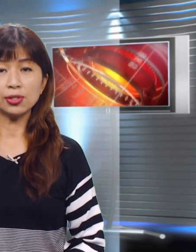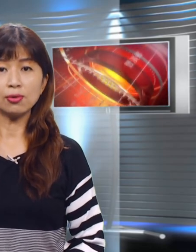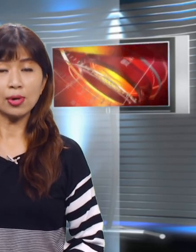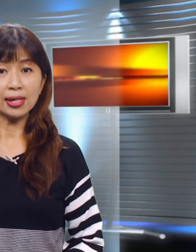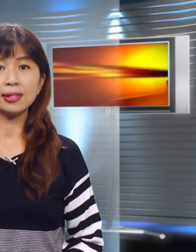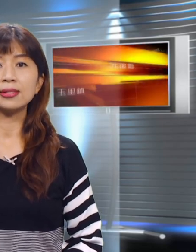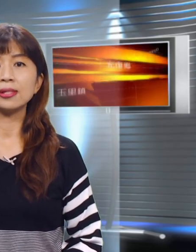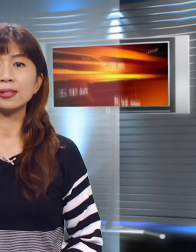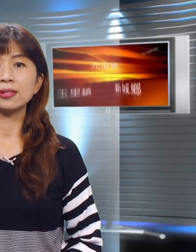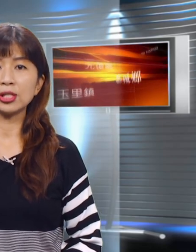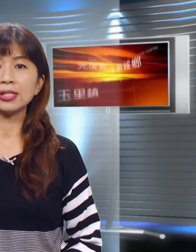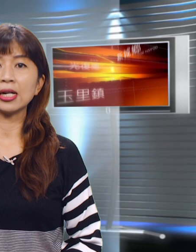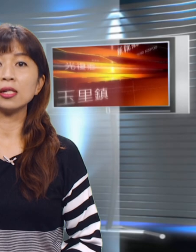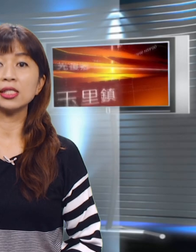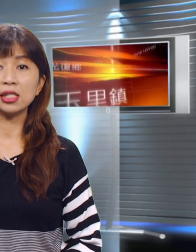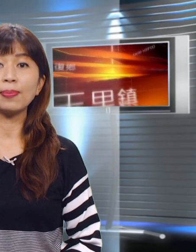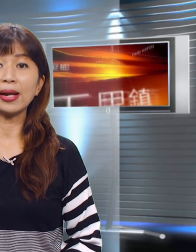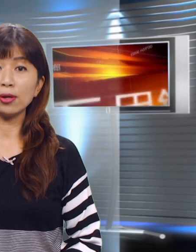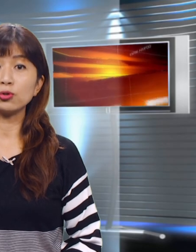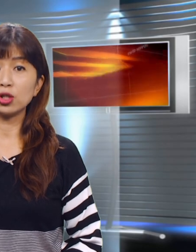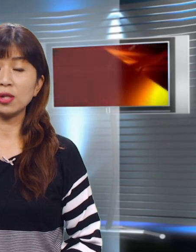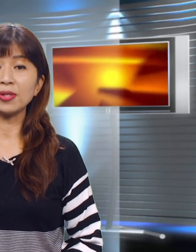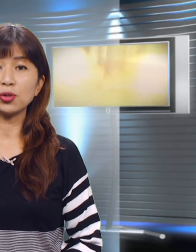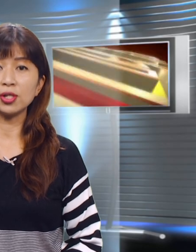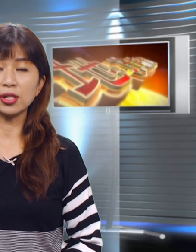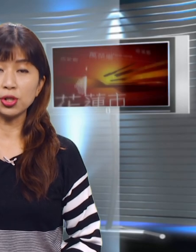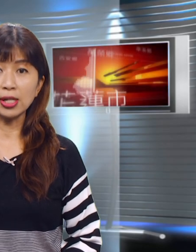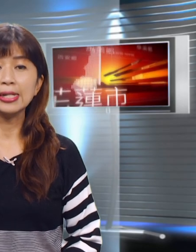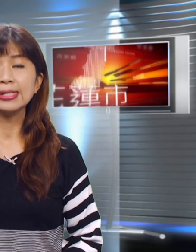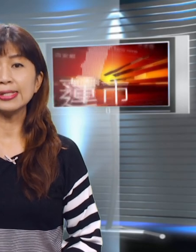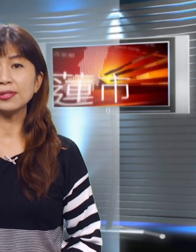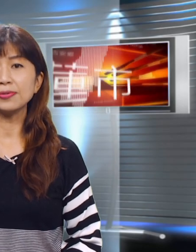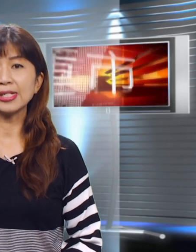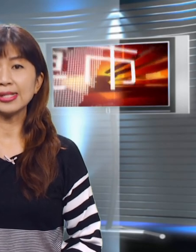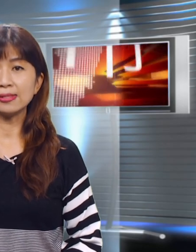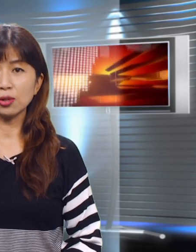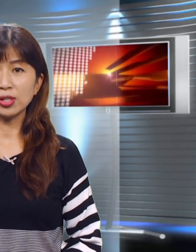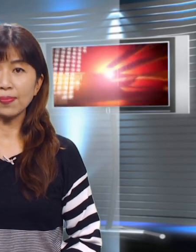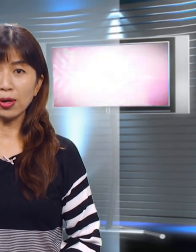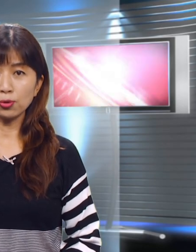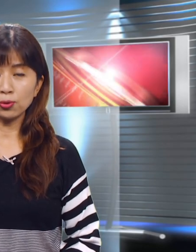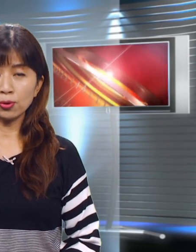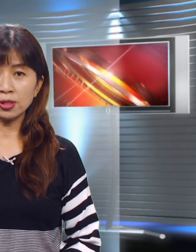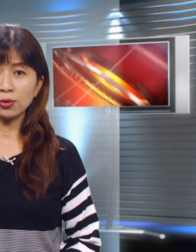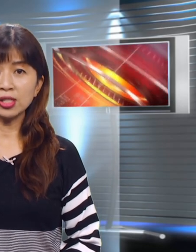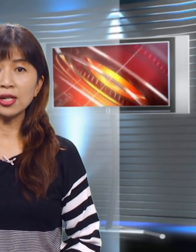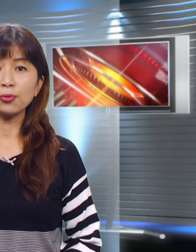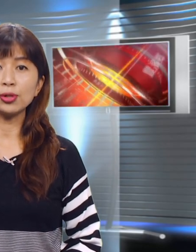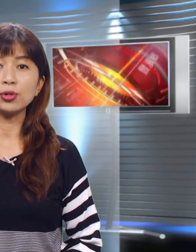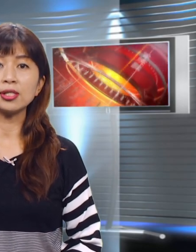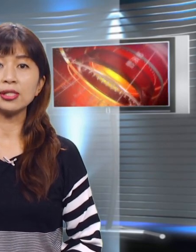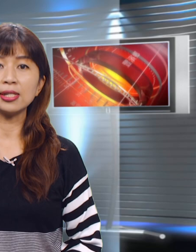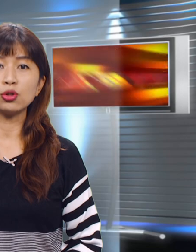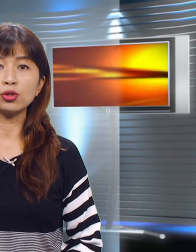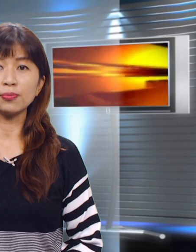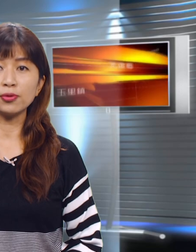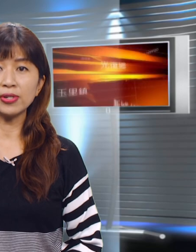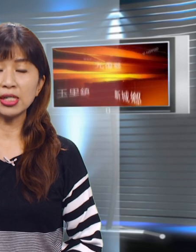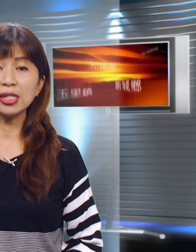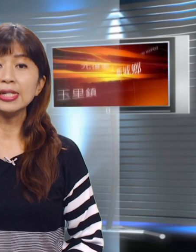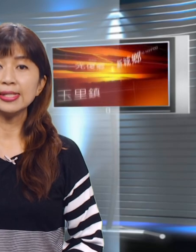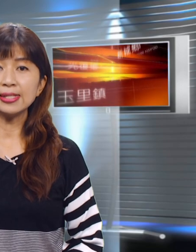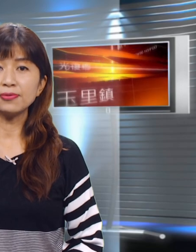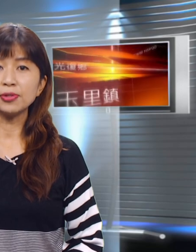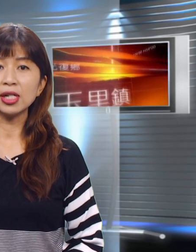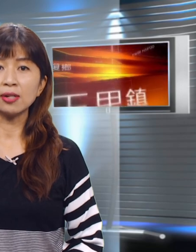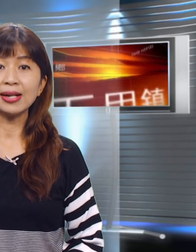而其中花莲县呢，增加了767名的确诊者。县政府在记者会上表示说，针对校园确诊接触者部分